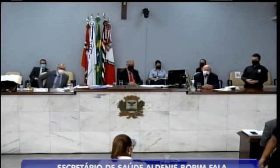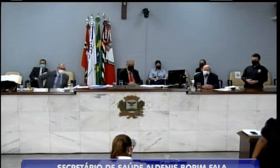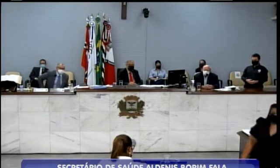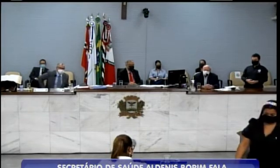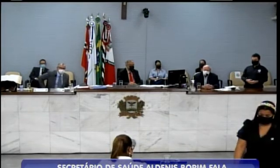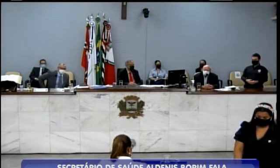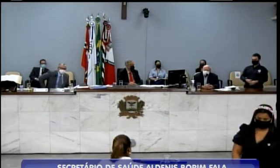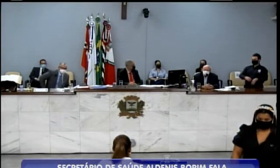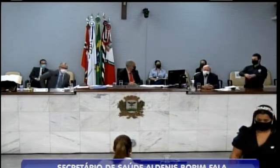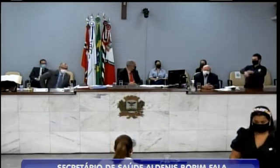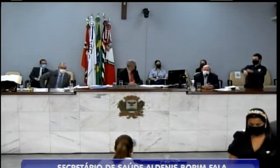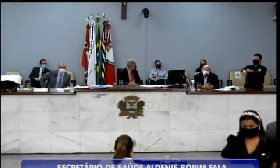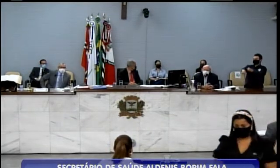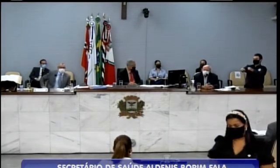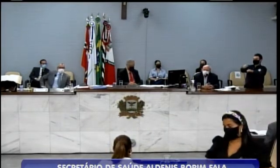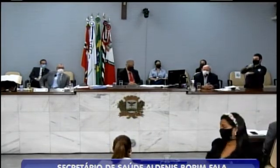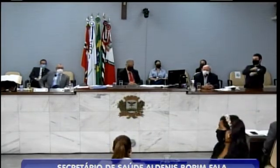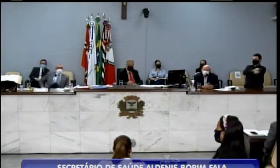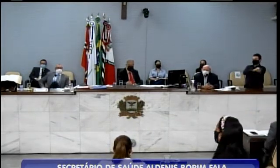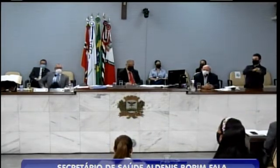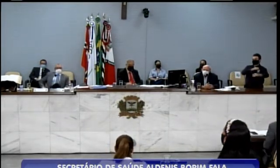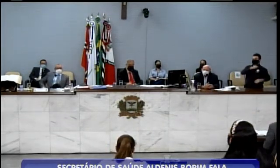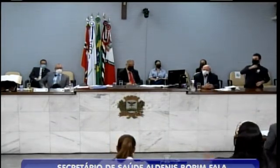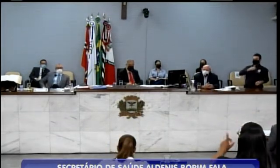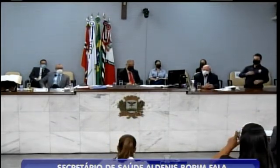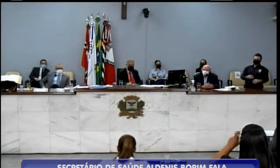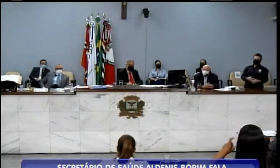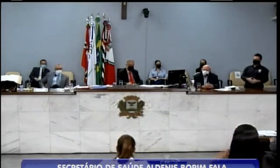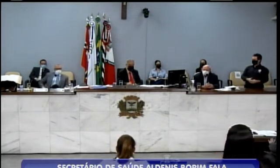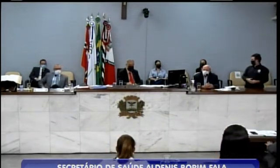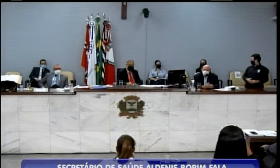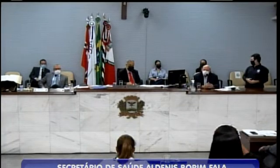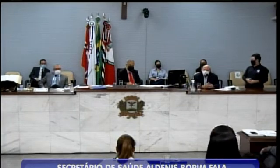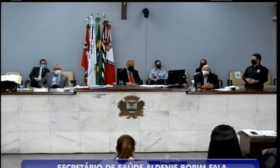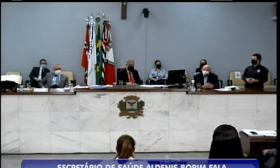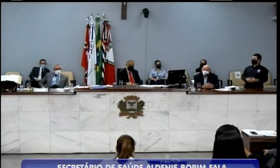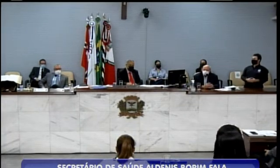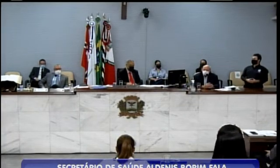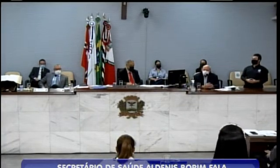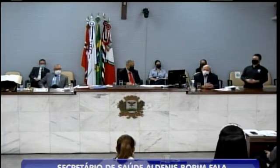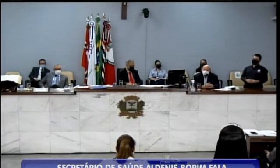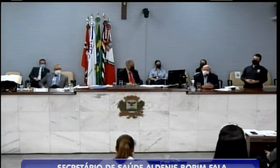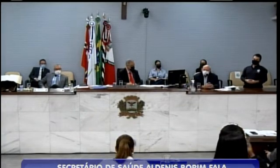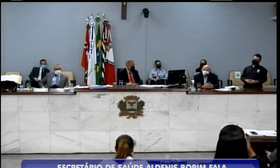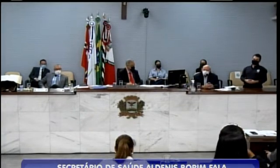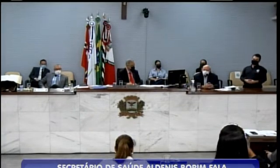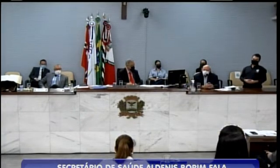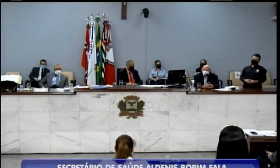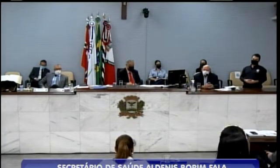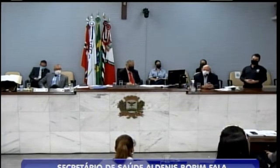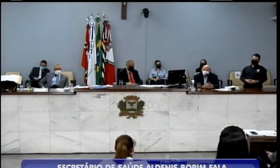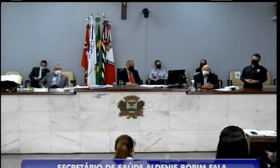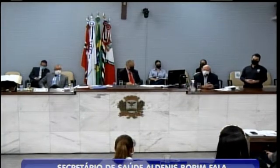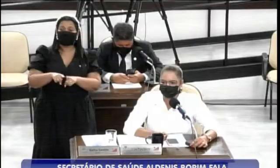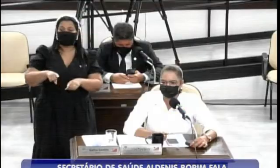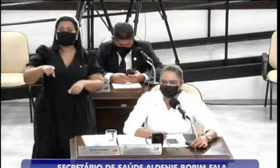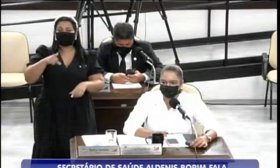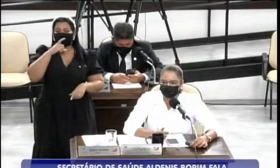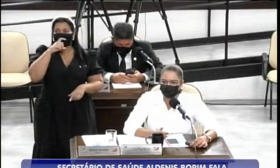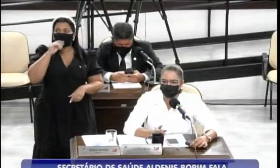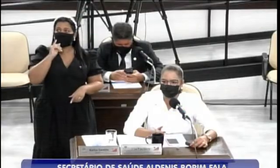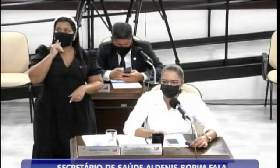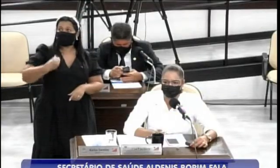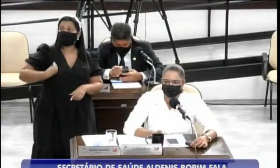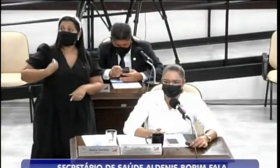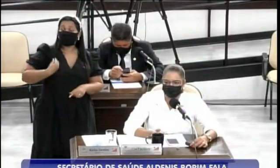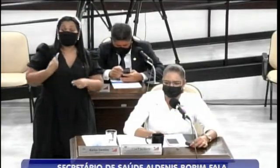Karina. Eu acho muito importante a sua presença aqui na Câmara. Cumprimento o vereador, presidente Pedro Roberto, por trazê-lo aqui, porque